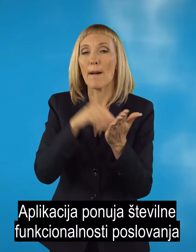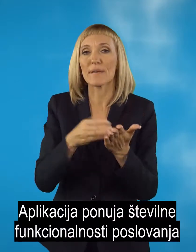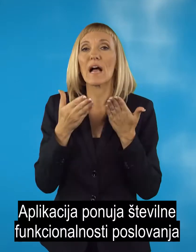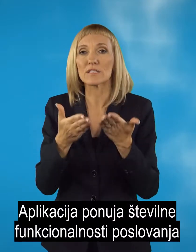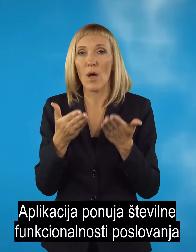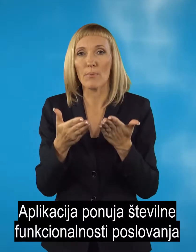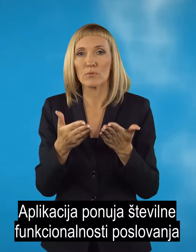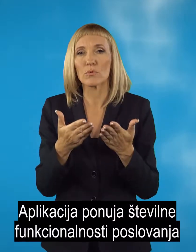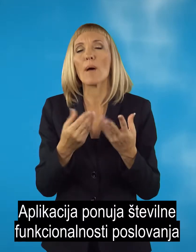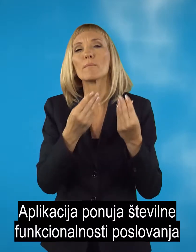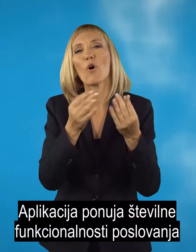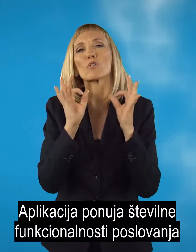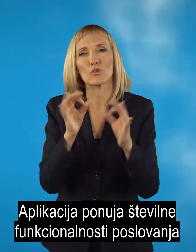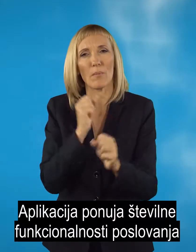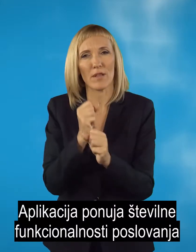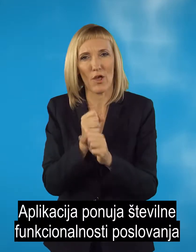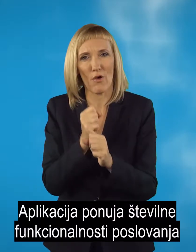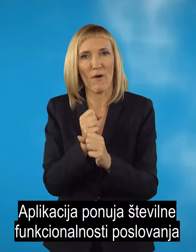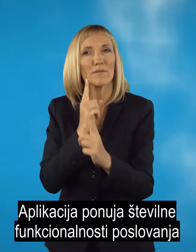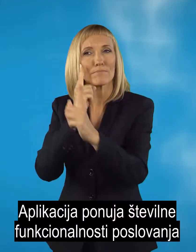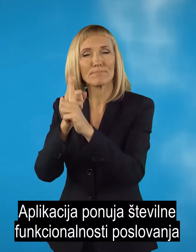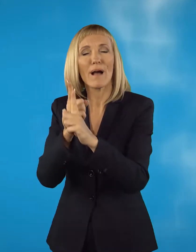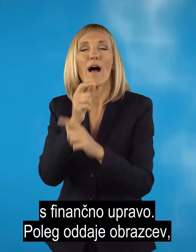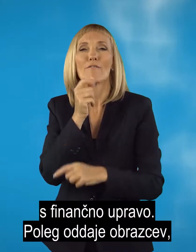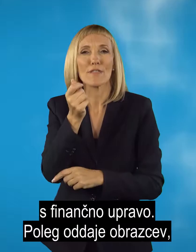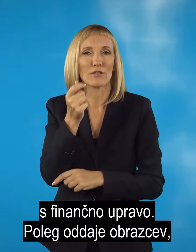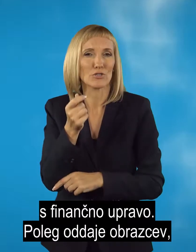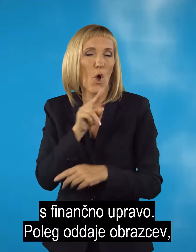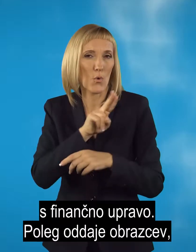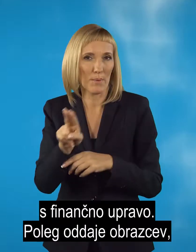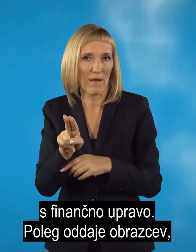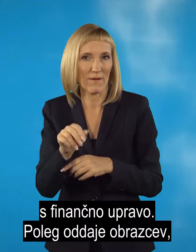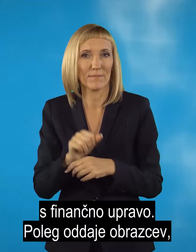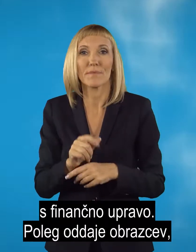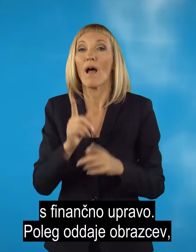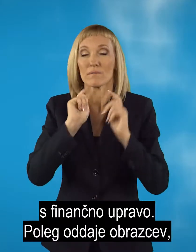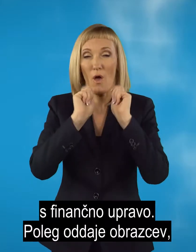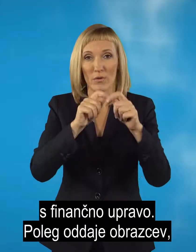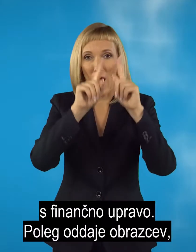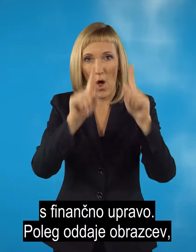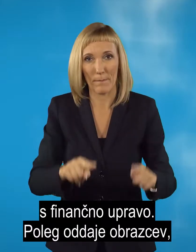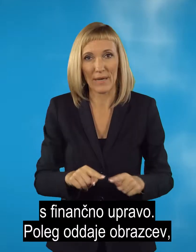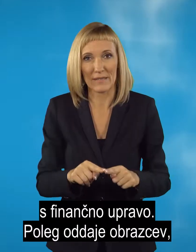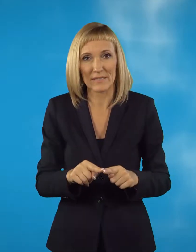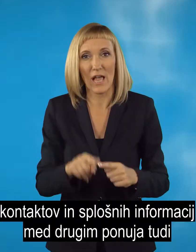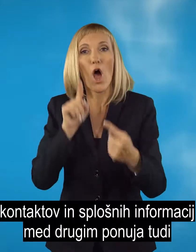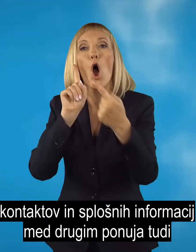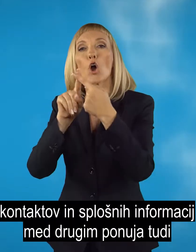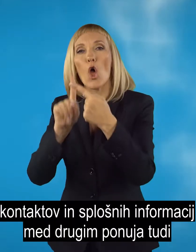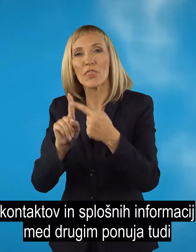Aplikacija ponuja številne funkcionalnosti poslovanja s finančno upravo. Poleg oddaje obrazcev, kontaktov